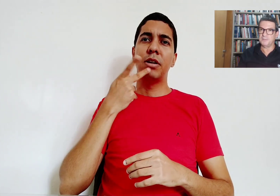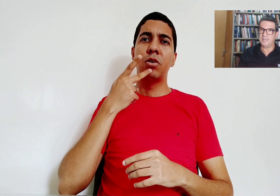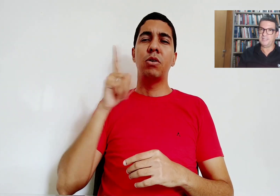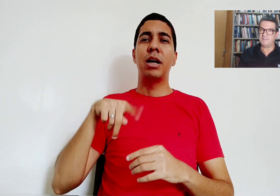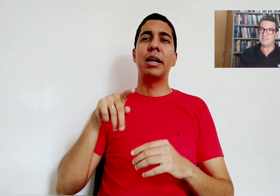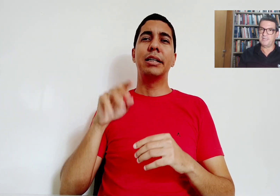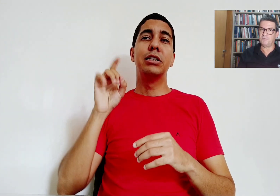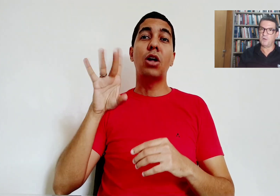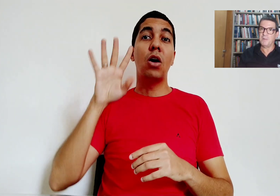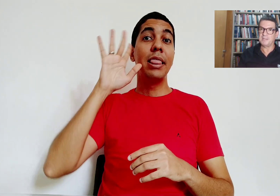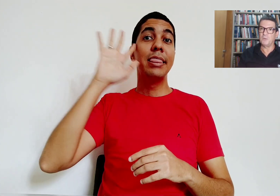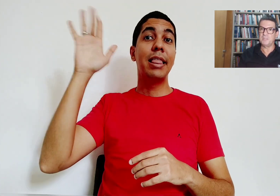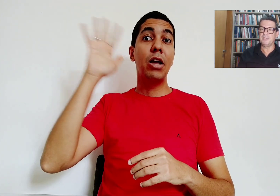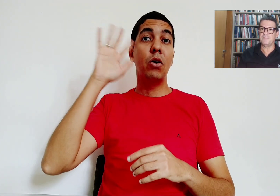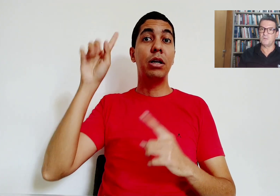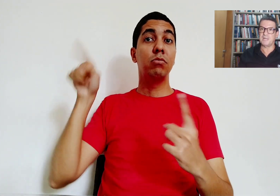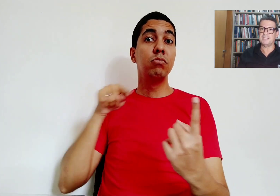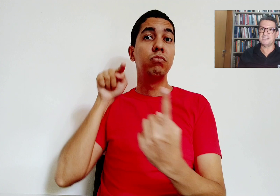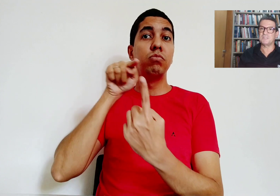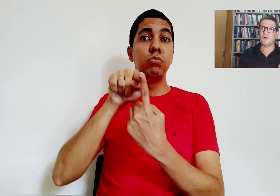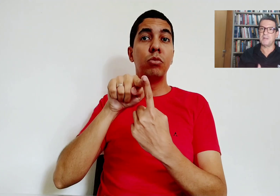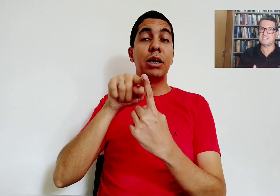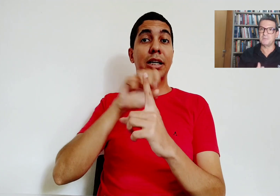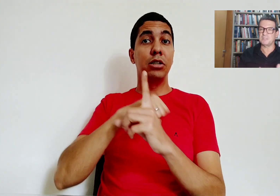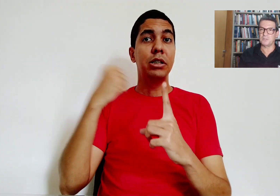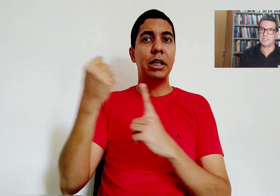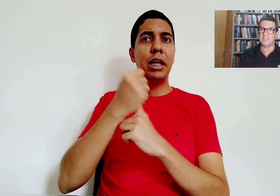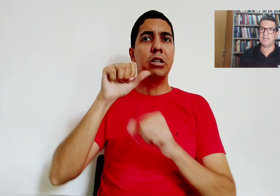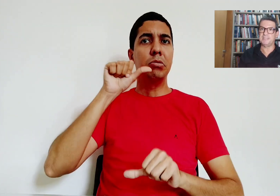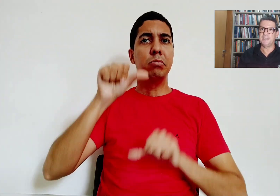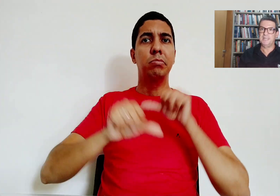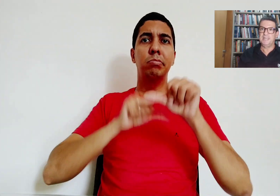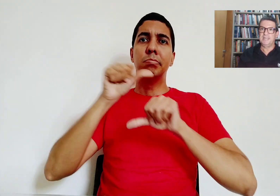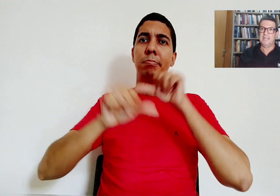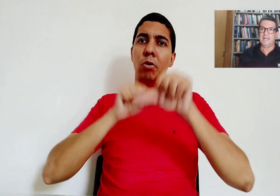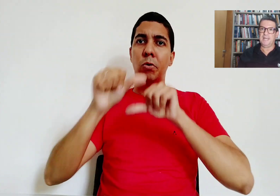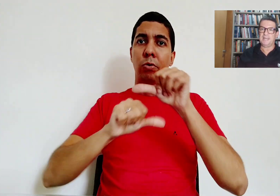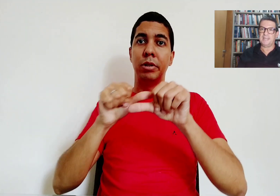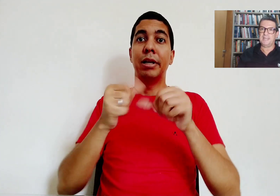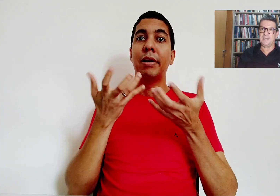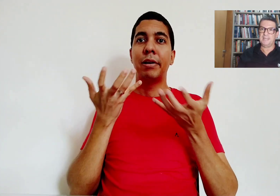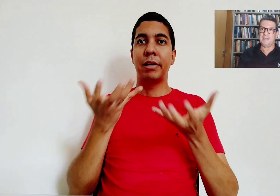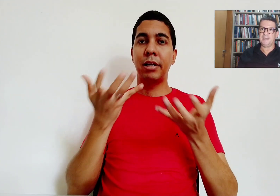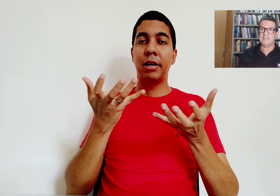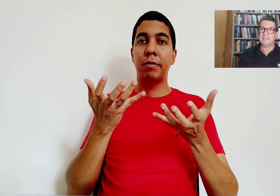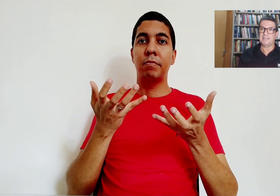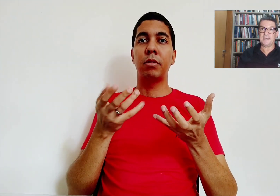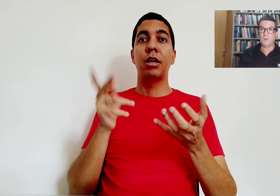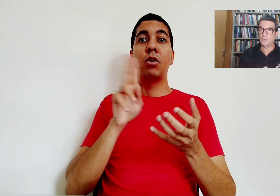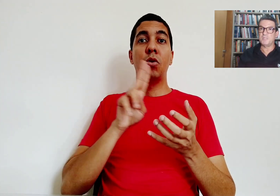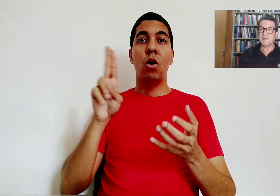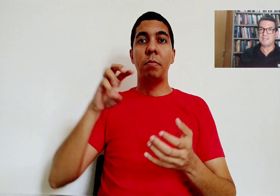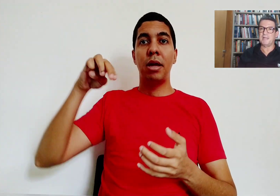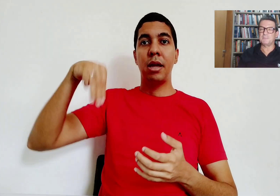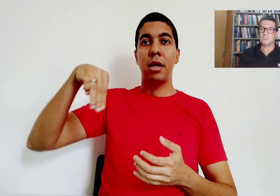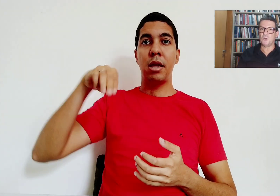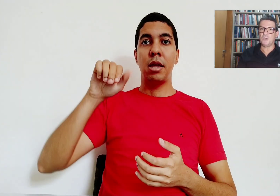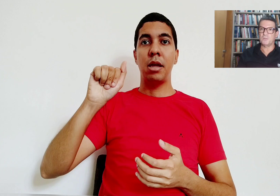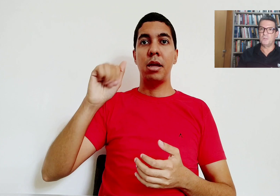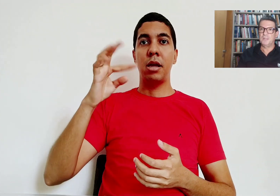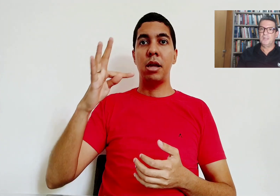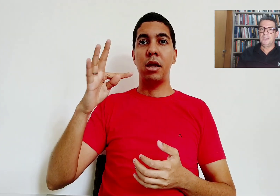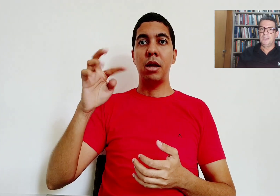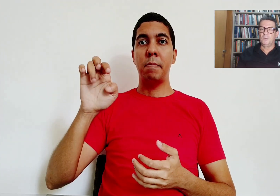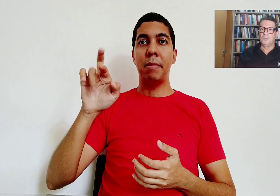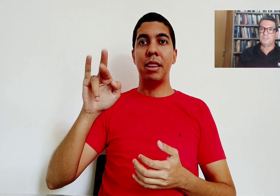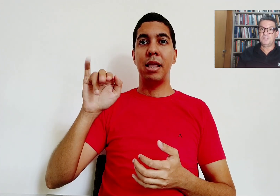comunismo, né, que na verdade foi uma teoria voltada à transformação da sociedade, né, que ganhou o nome de materialismo